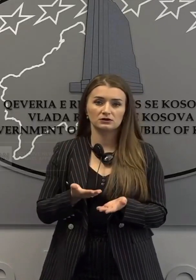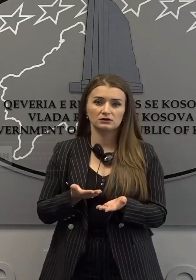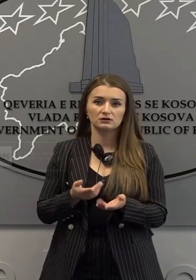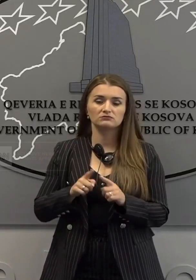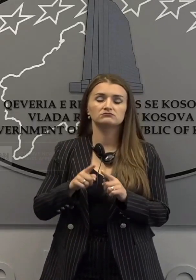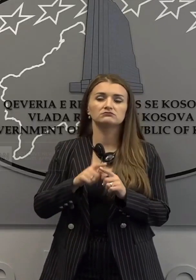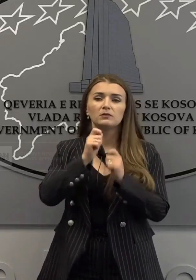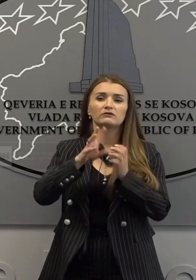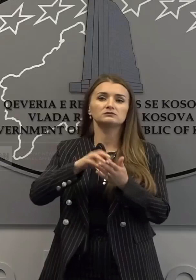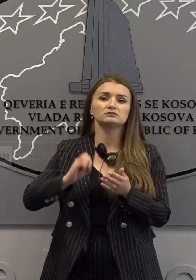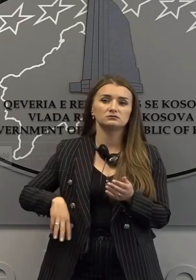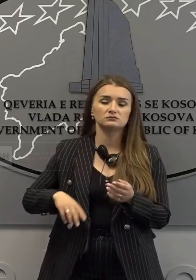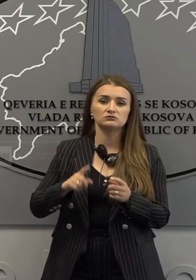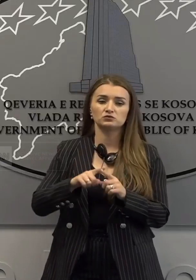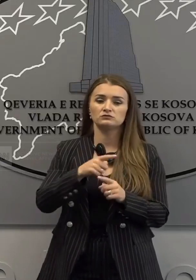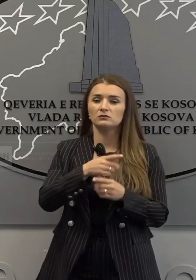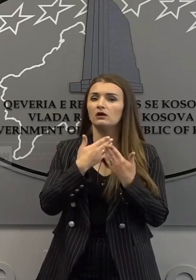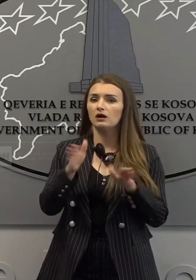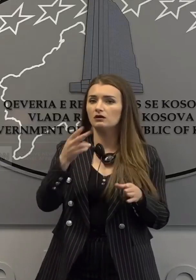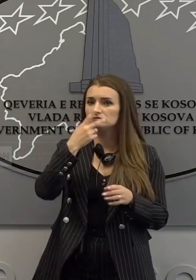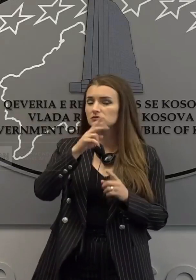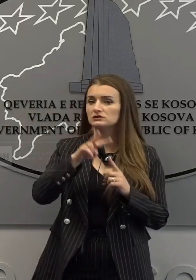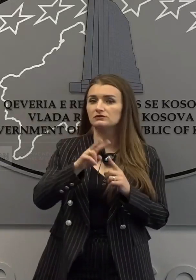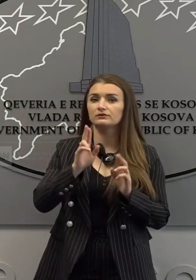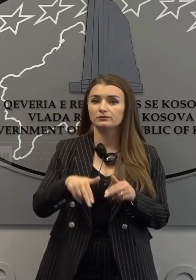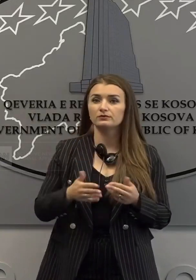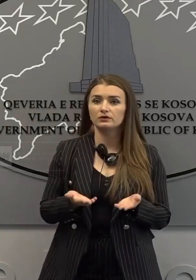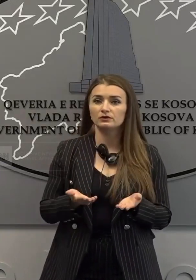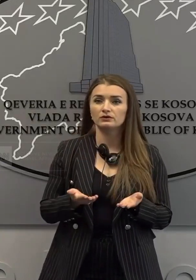flagrante zyrtare, publike, e ka bërë